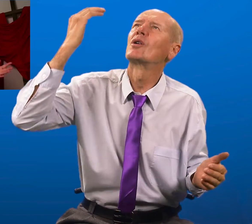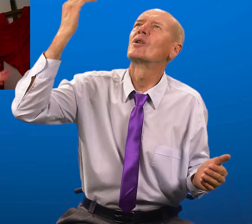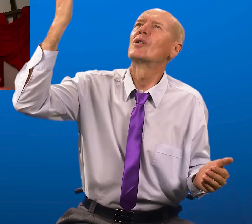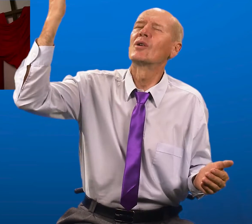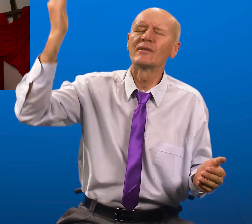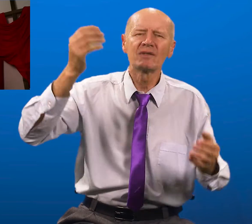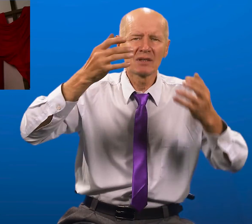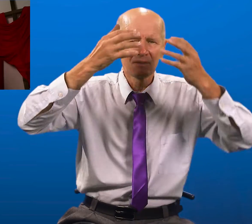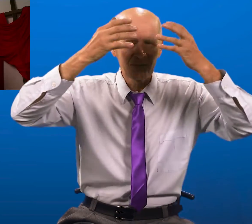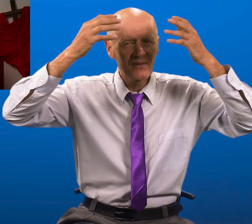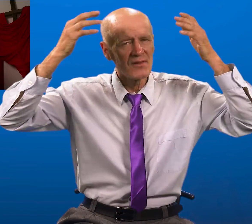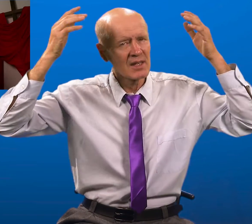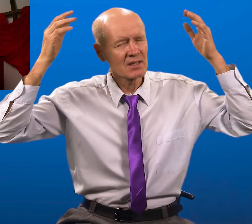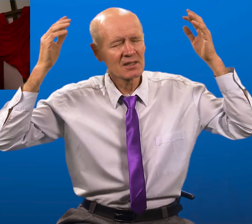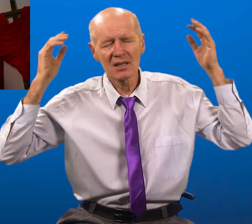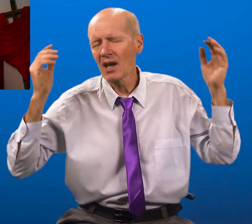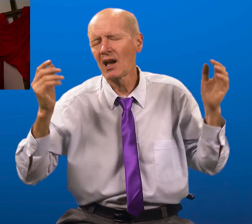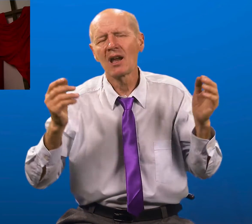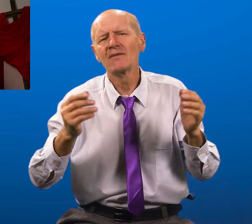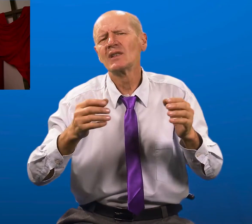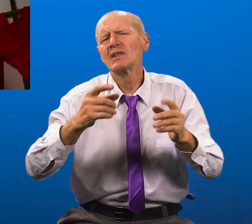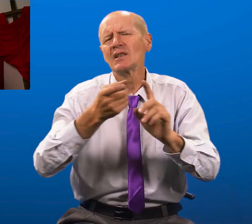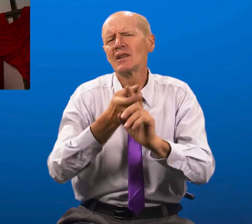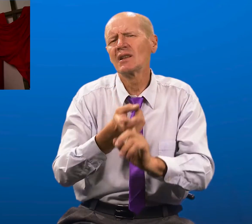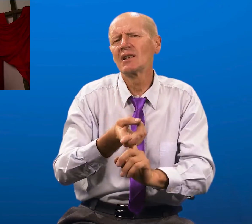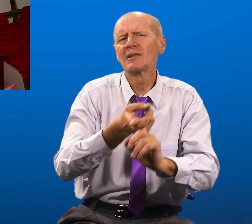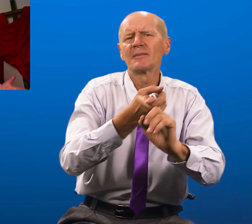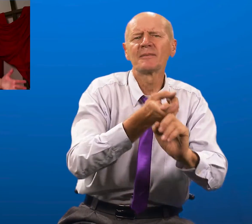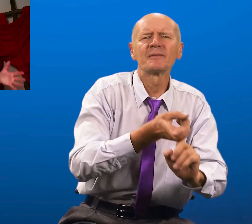распятый Бог в венце